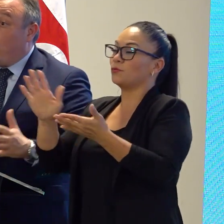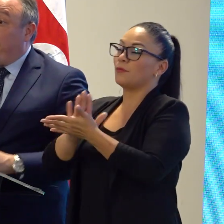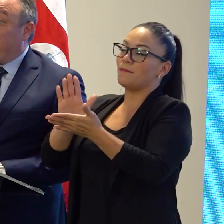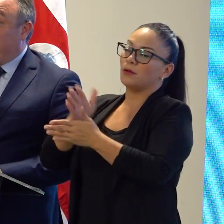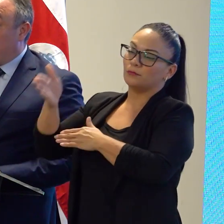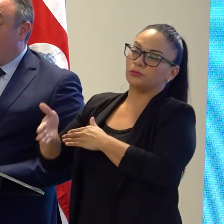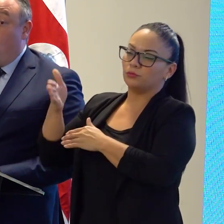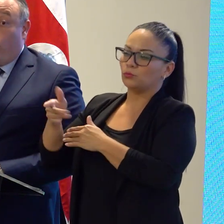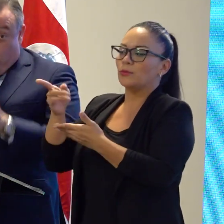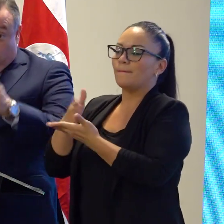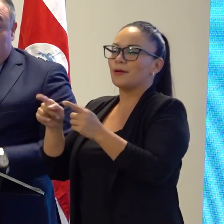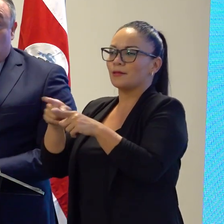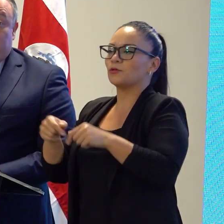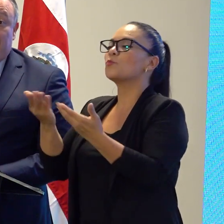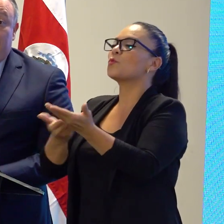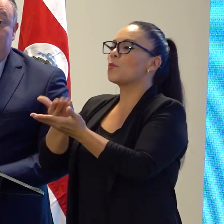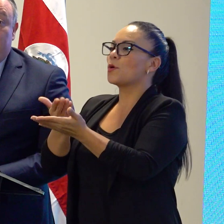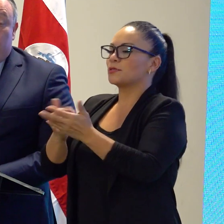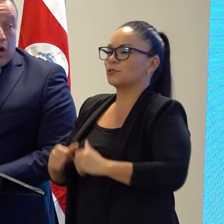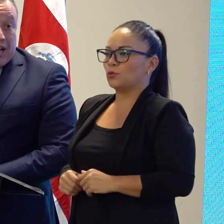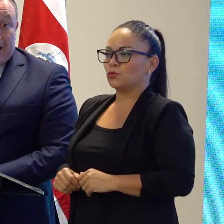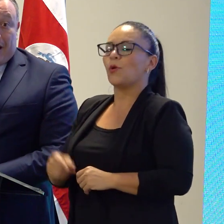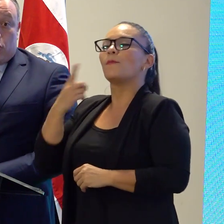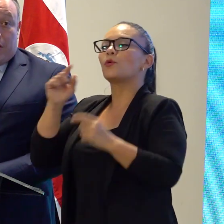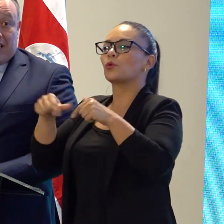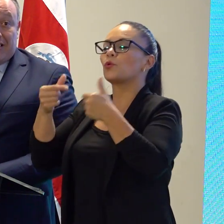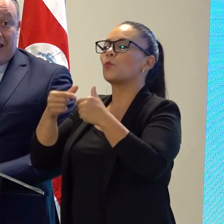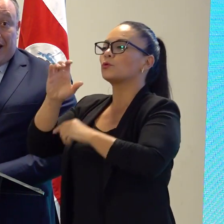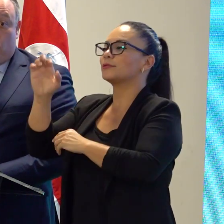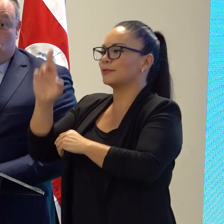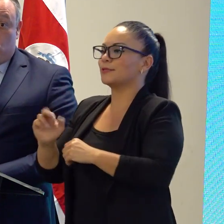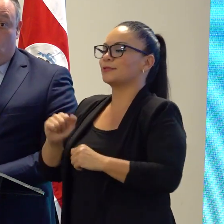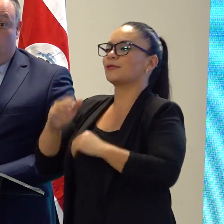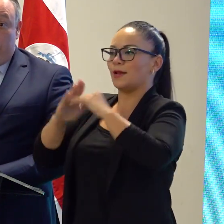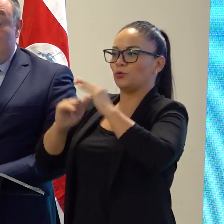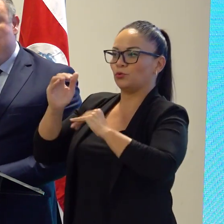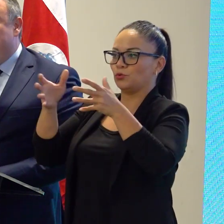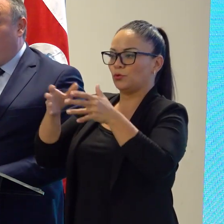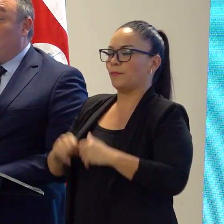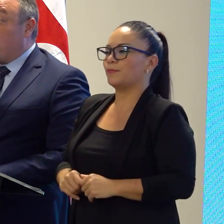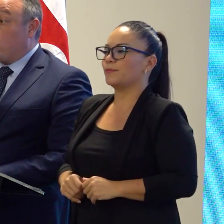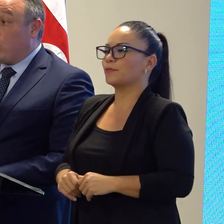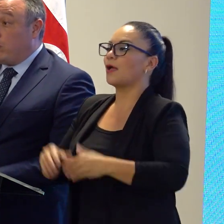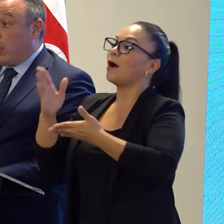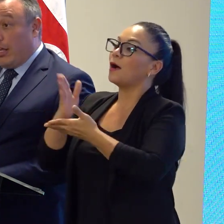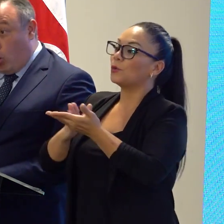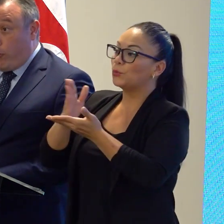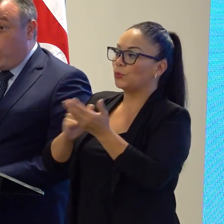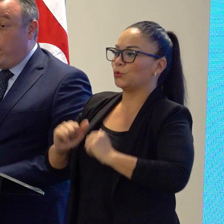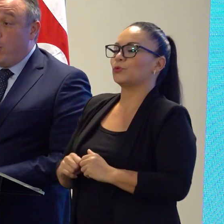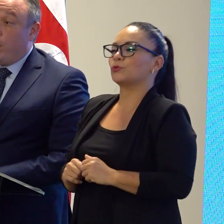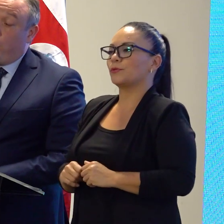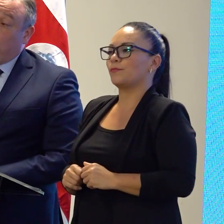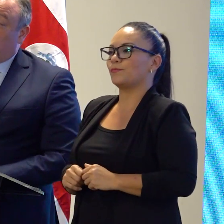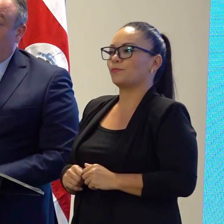botella una una parte de ellos fueron propuestos precisamente por la cámara costarricense de la construcción y algunos que no